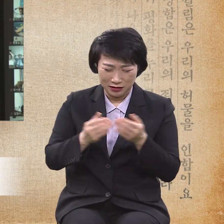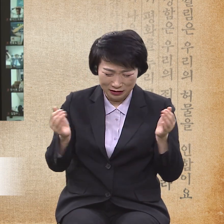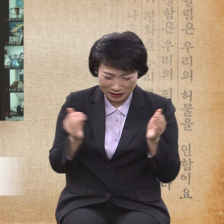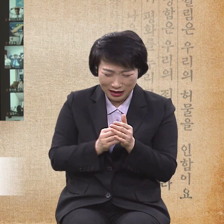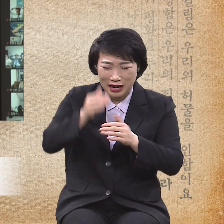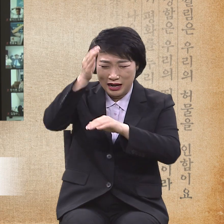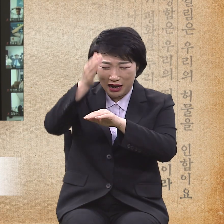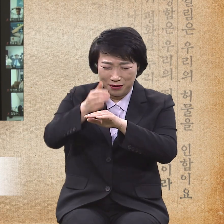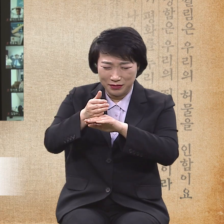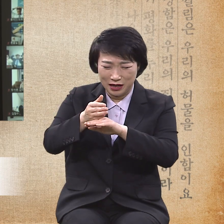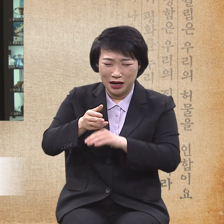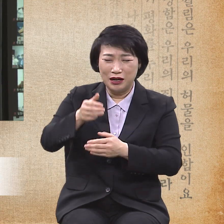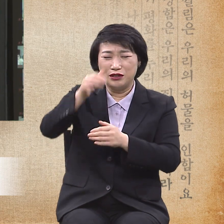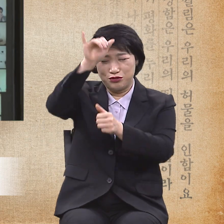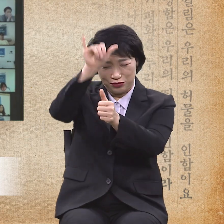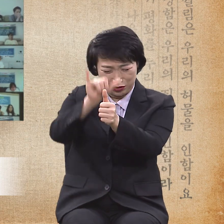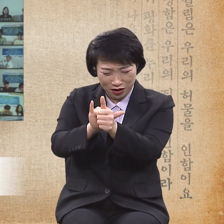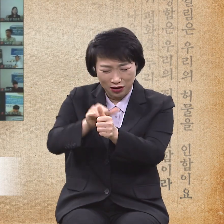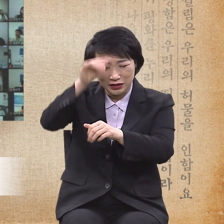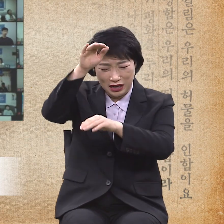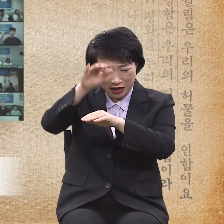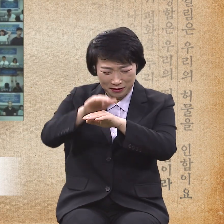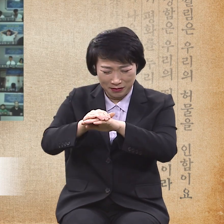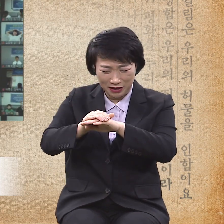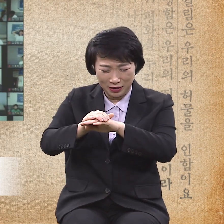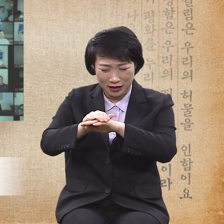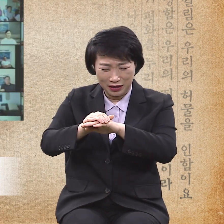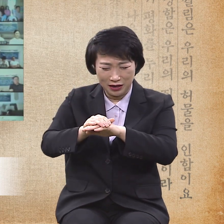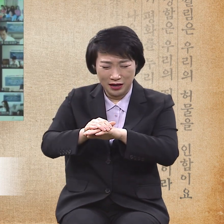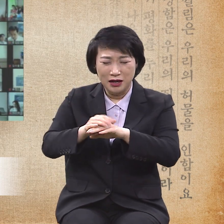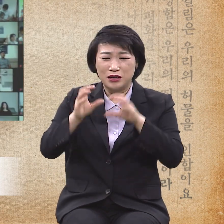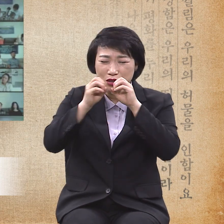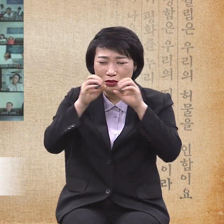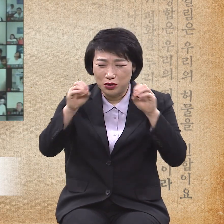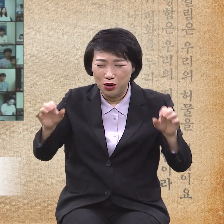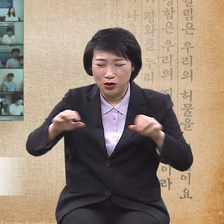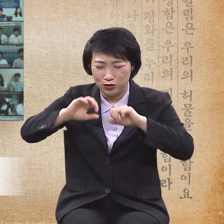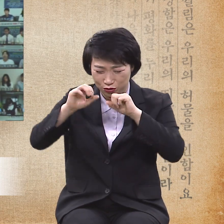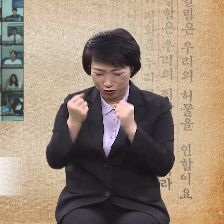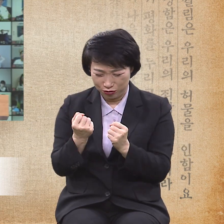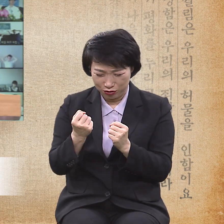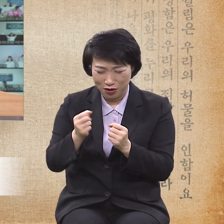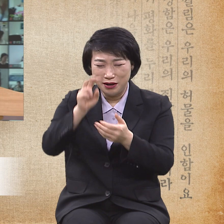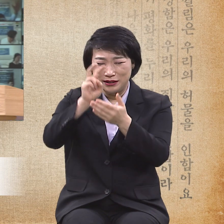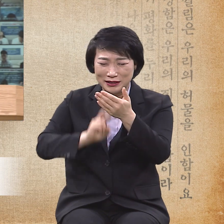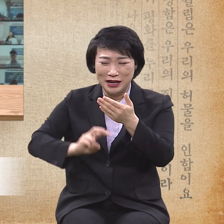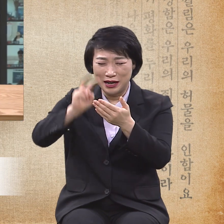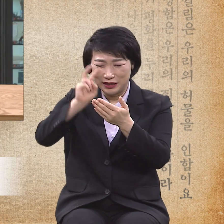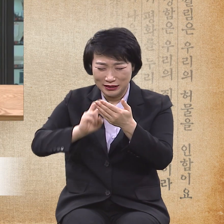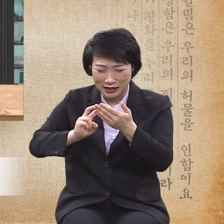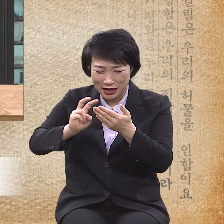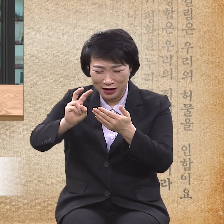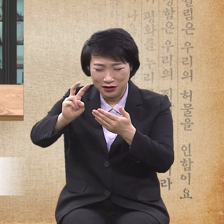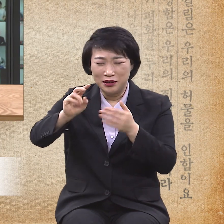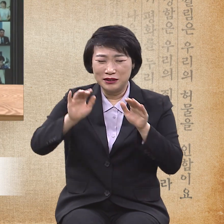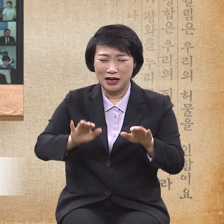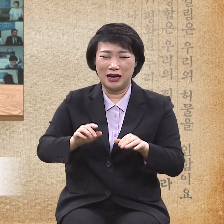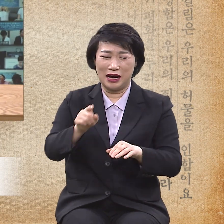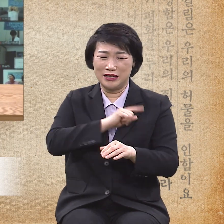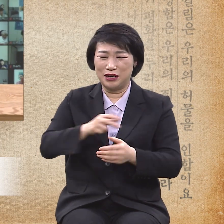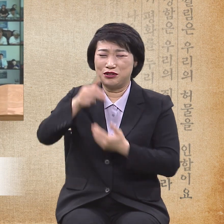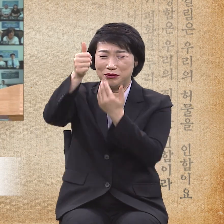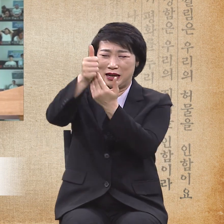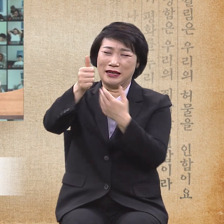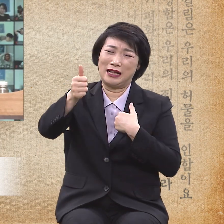받았음을 감사로, 충성으로, 예배로, 전도로, 순종으로, 찬양으로 가장 주님